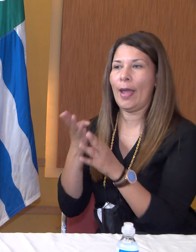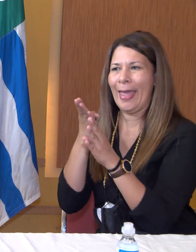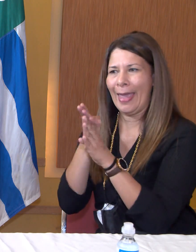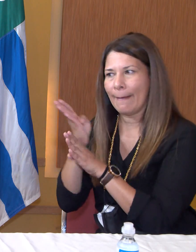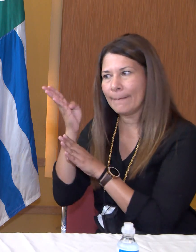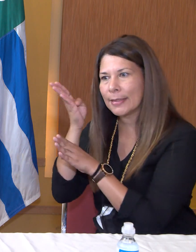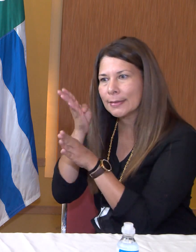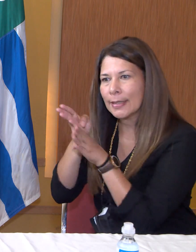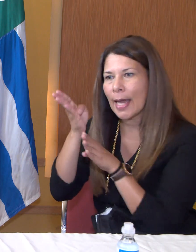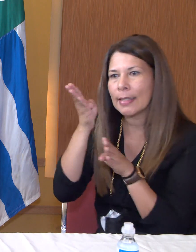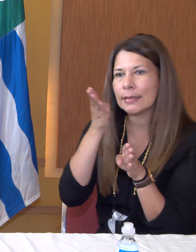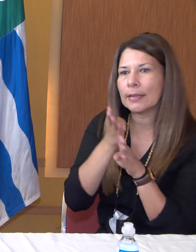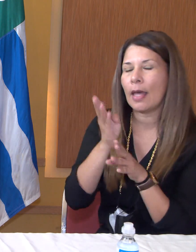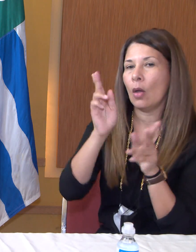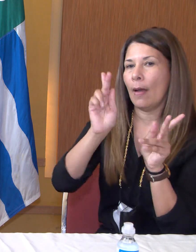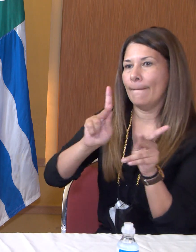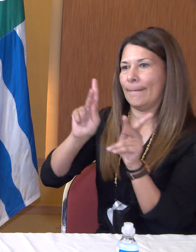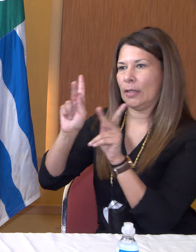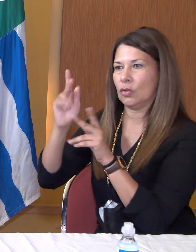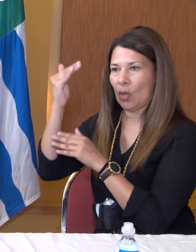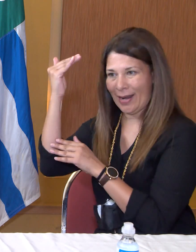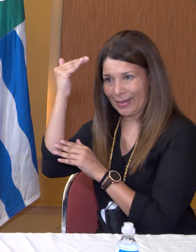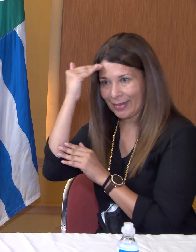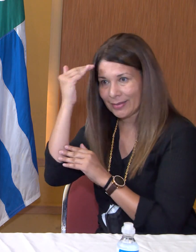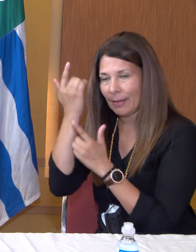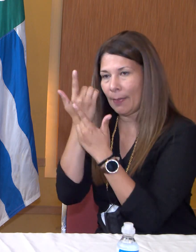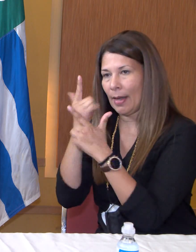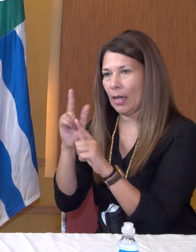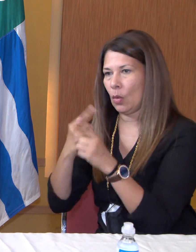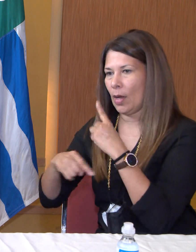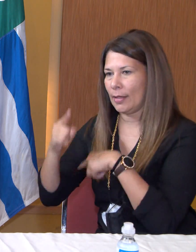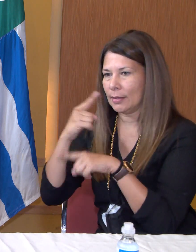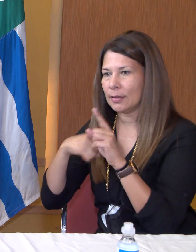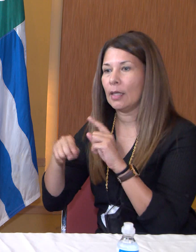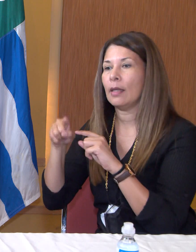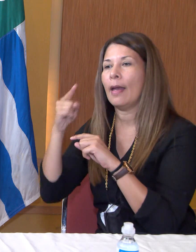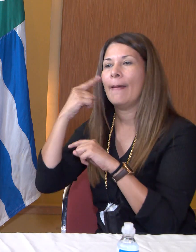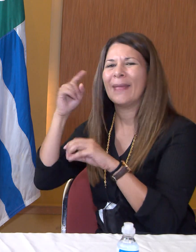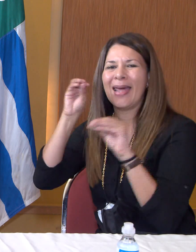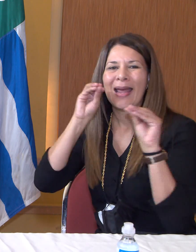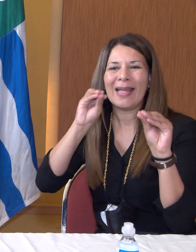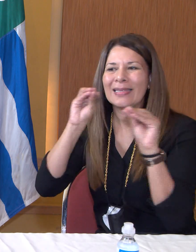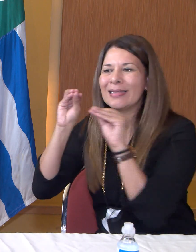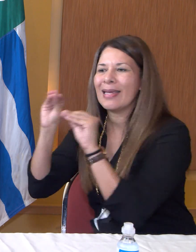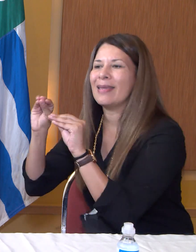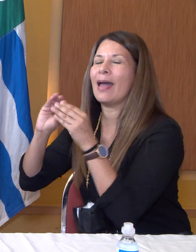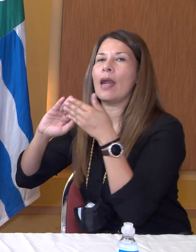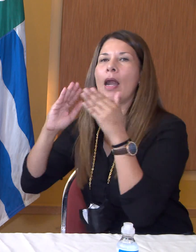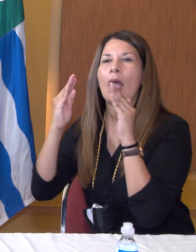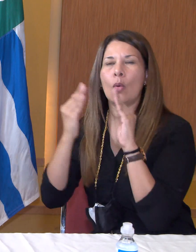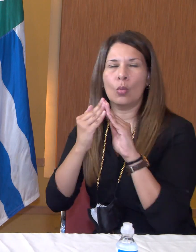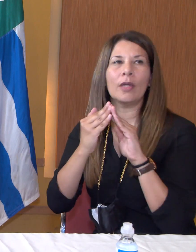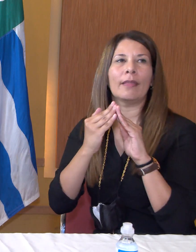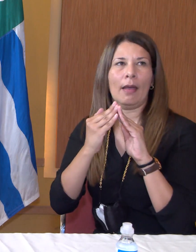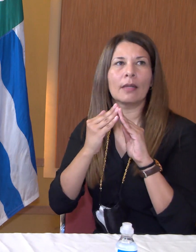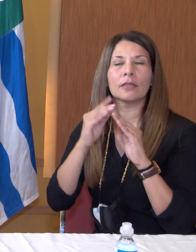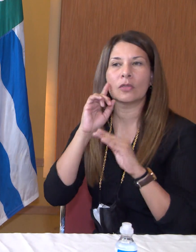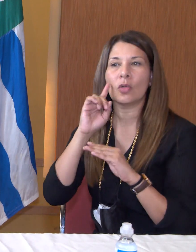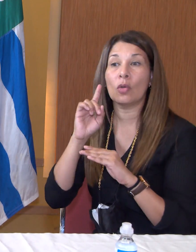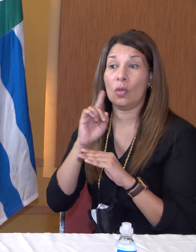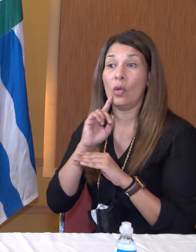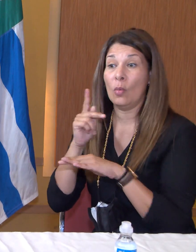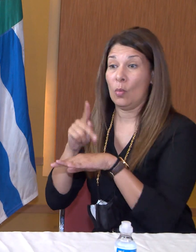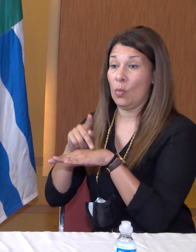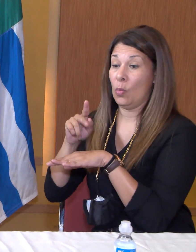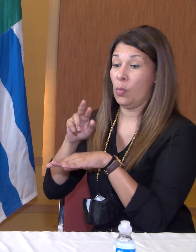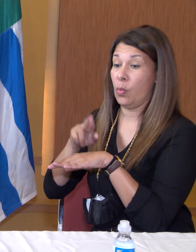especializados, ¿verdad? Recursos, personas que sepan el lenguaje de señas, como va a enseñar a la comunidad sorda, porque no todo en Puerto